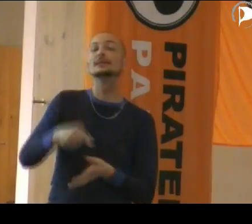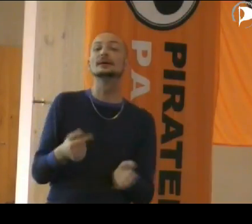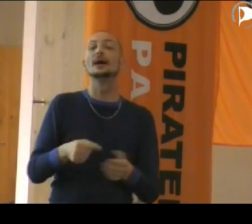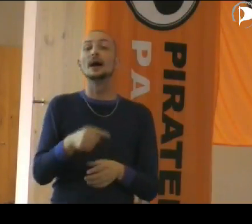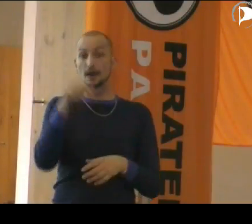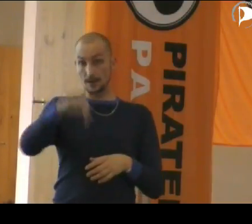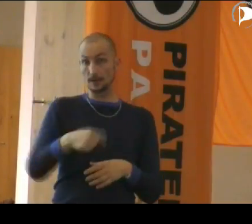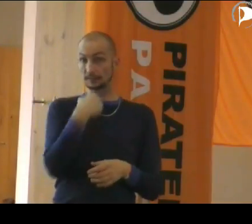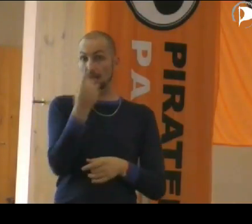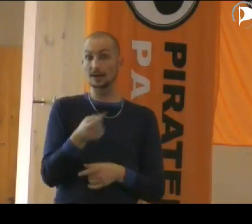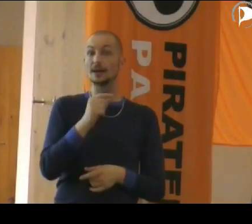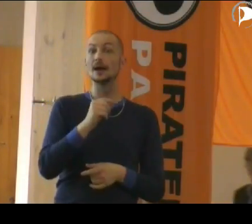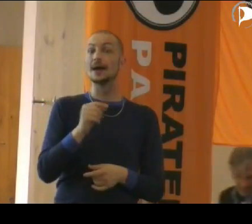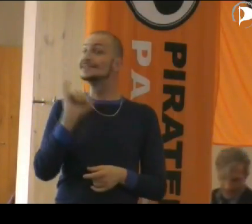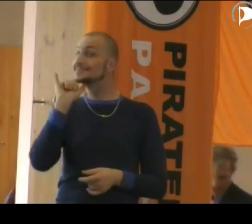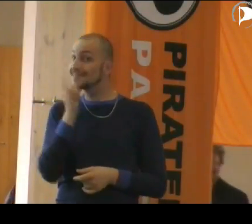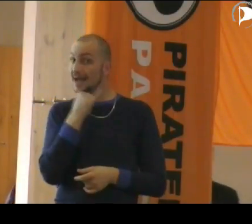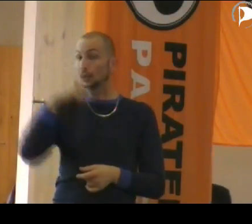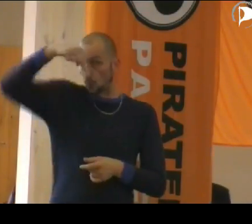rechtsbruchs sind